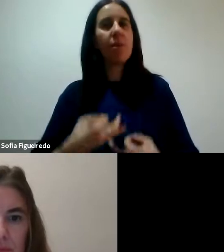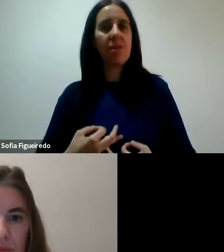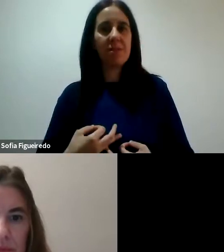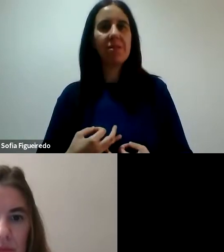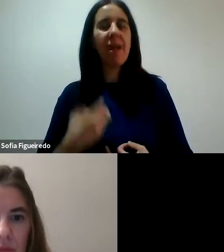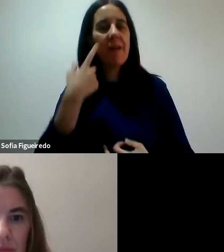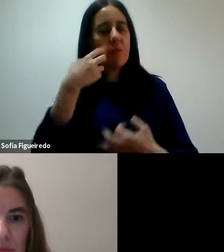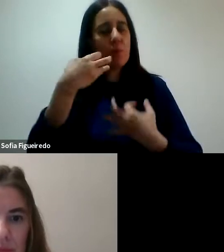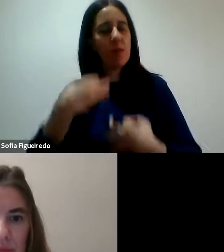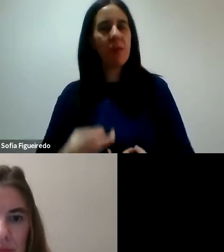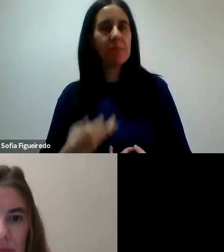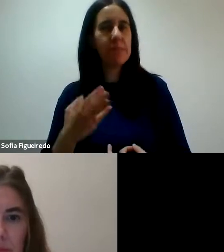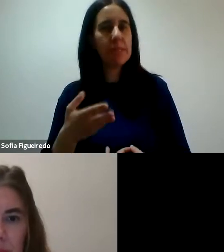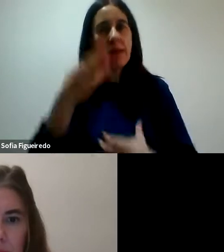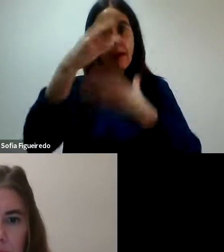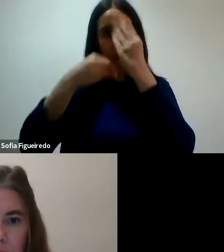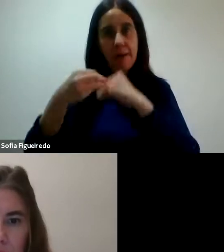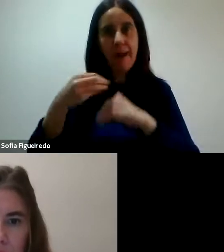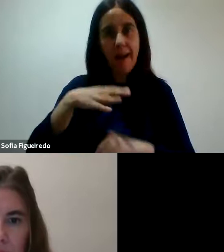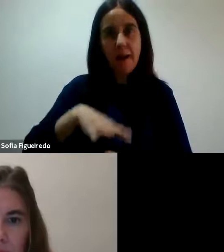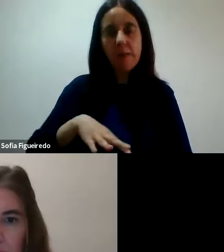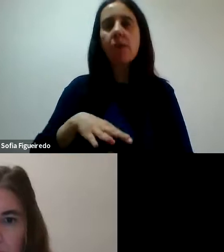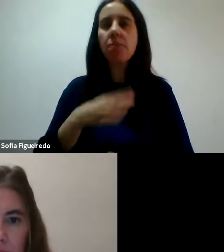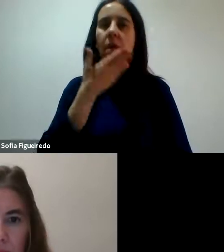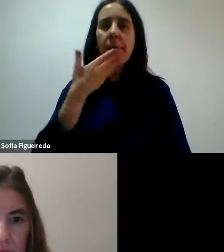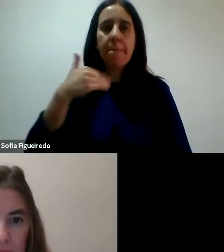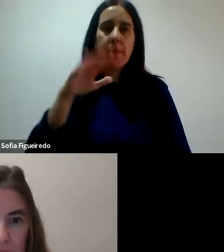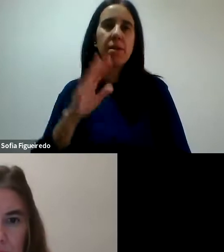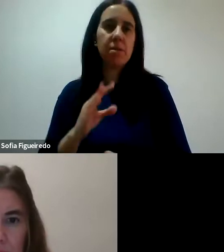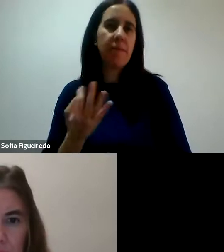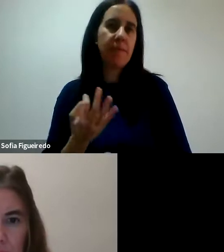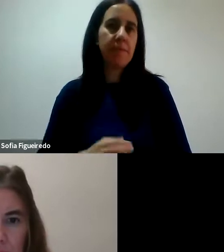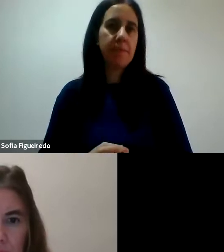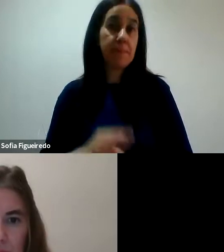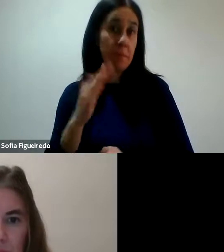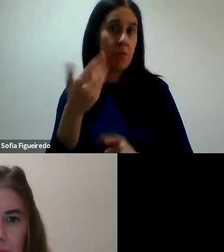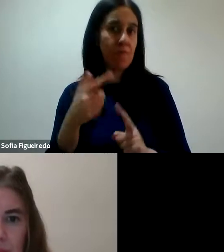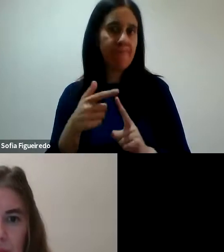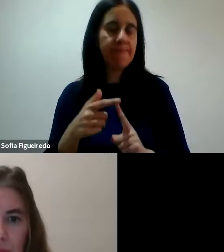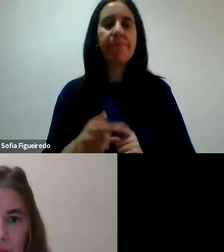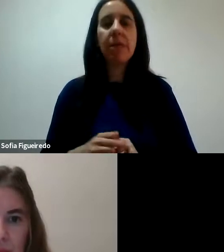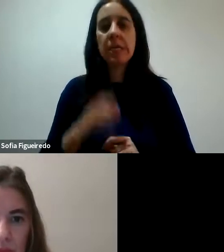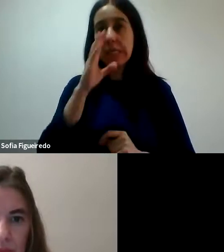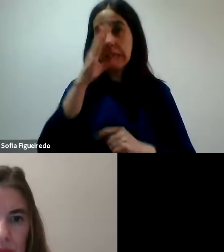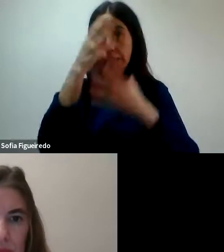também humildade, de querer aprender, estamos mais aptos. O primeiro caso é esse. Enquanto estivermos a querer